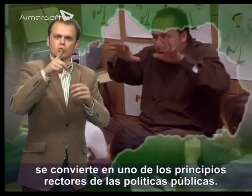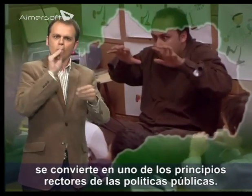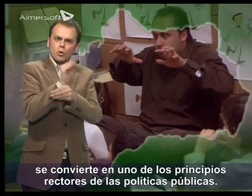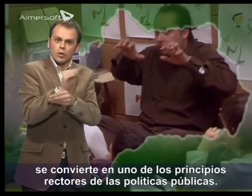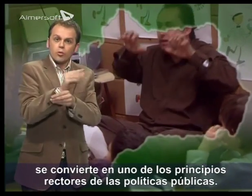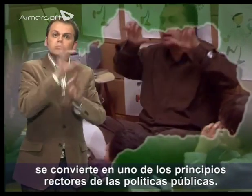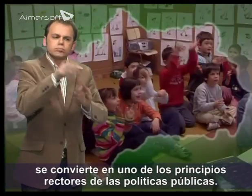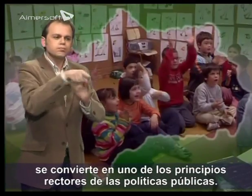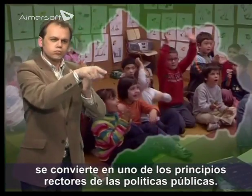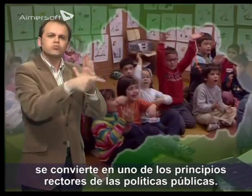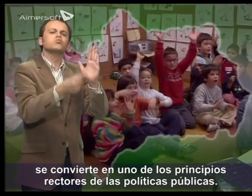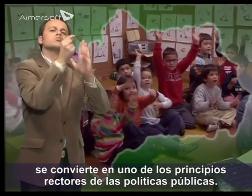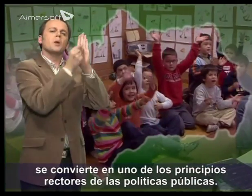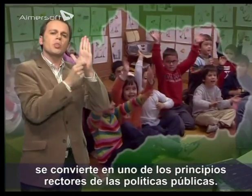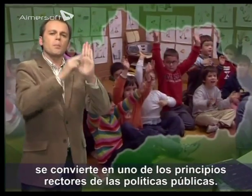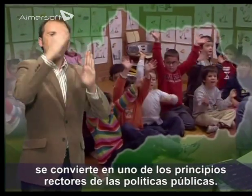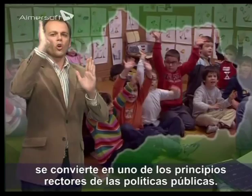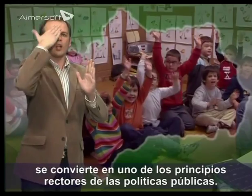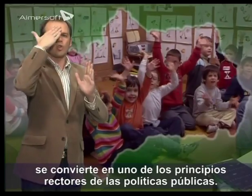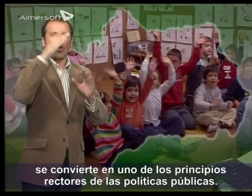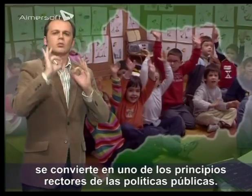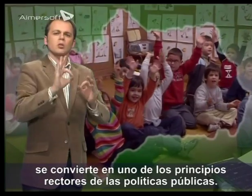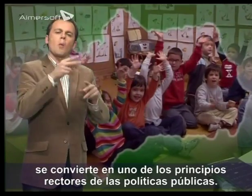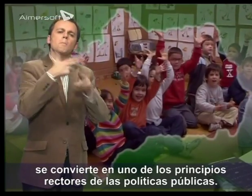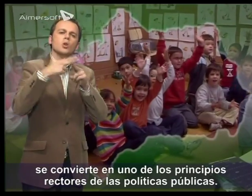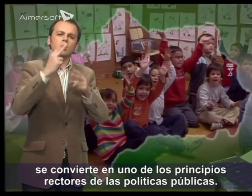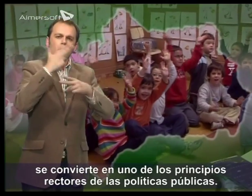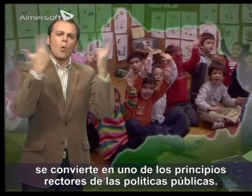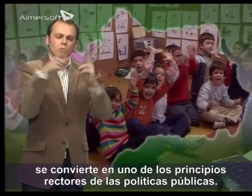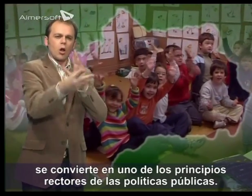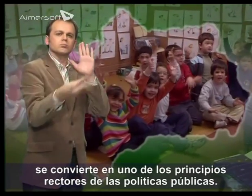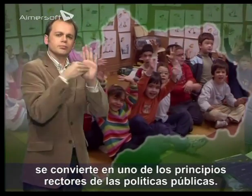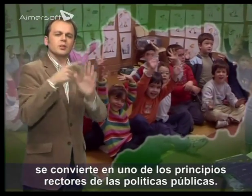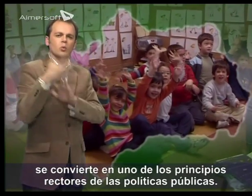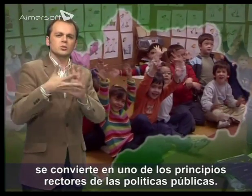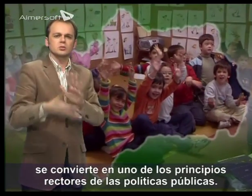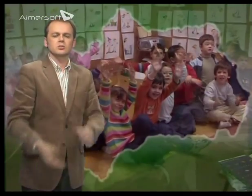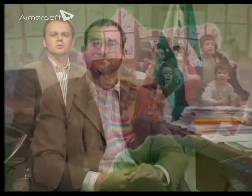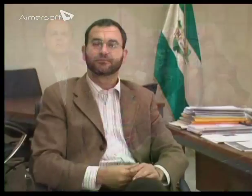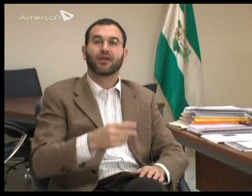convierte en uno de los principios rectores de las políticas públicas.